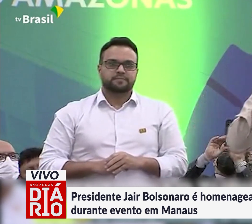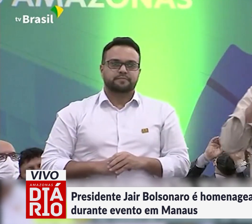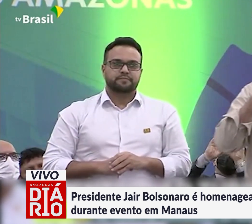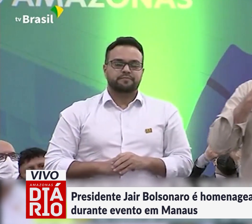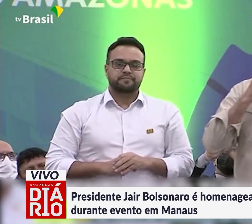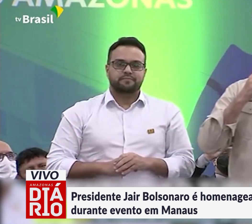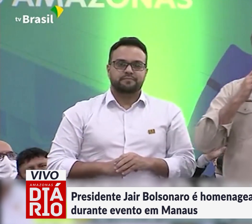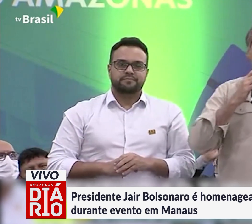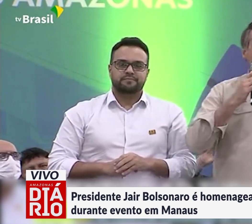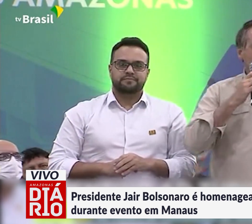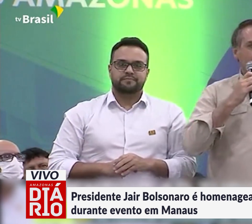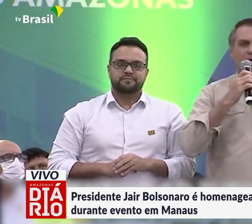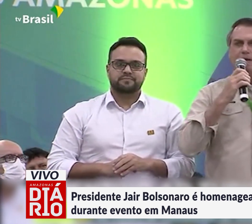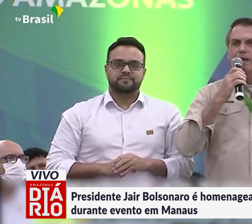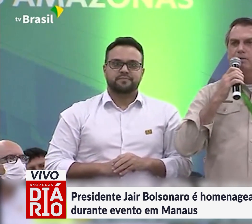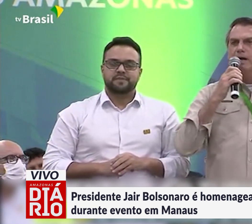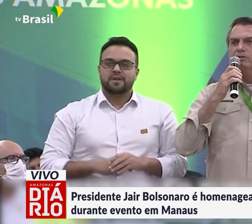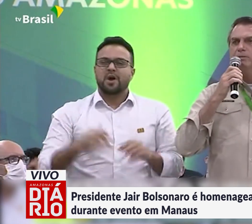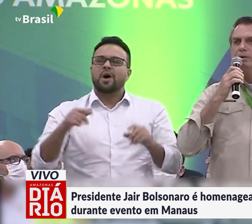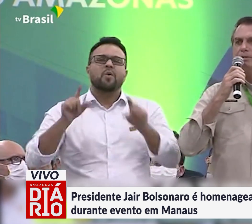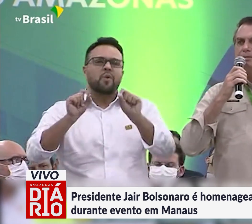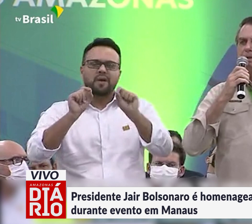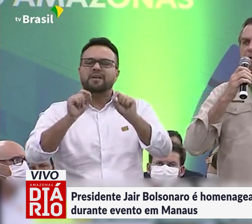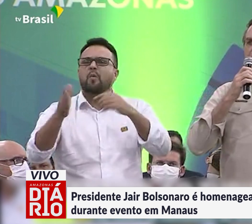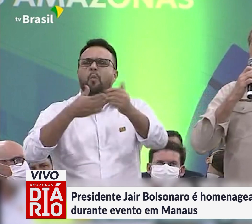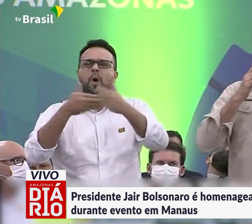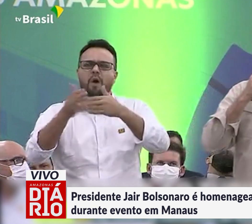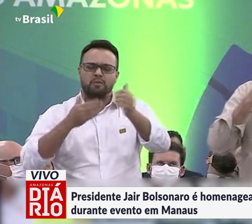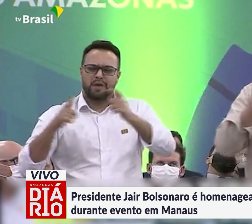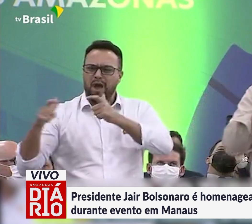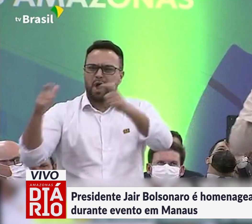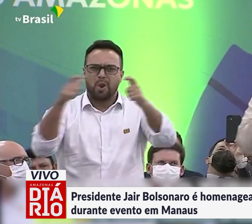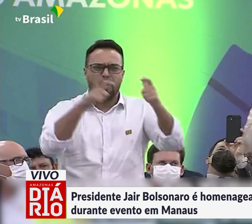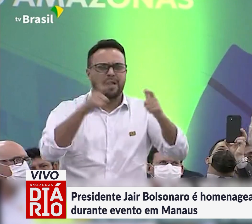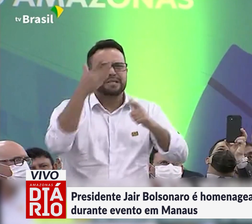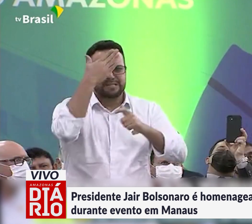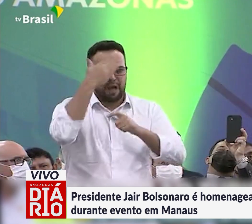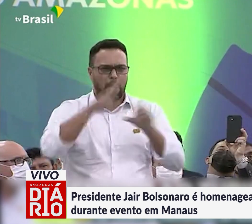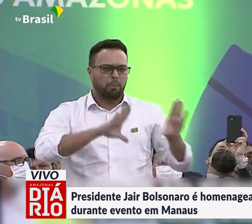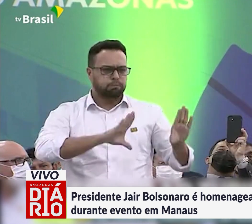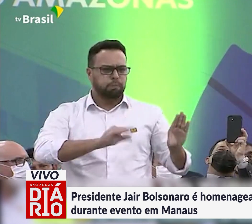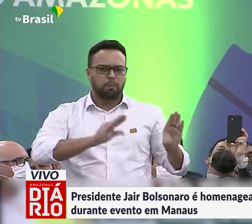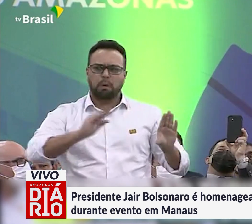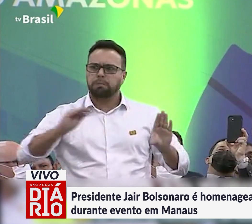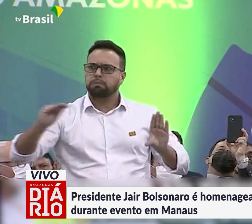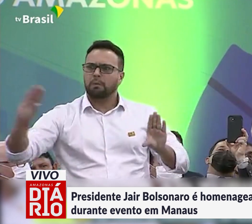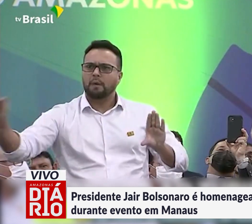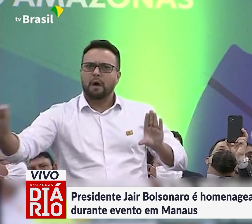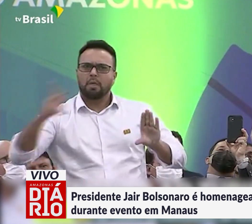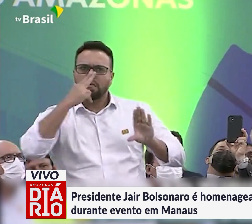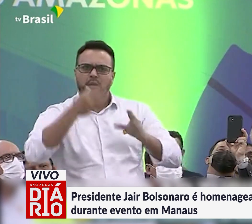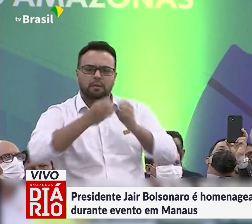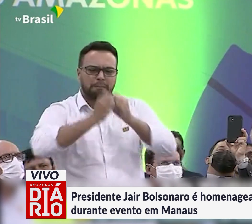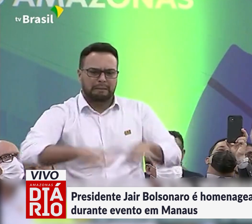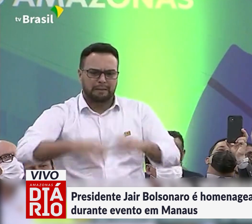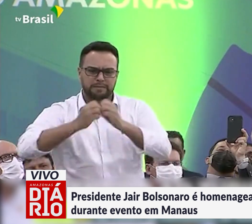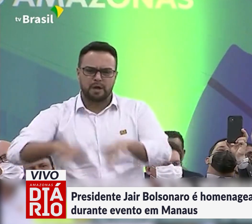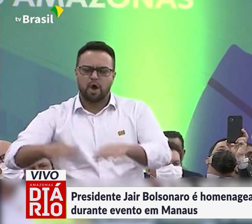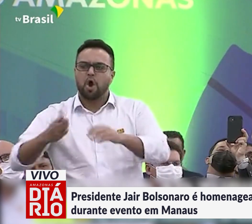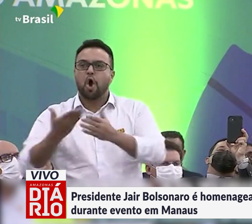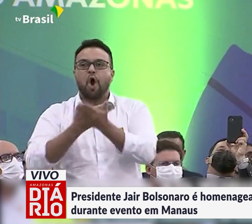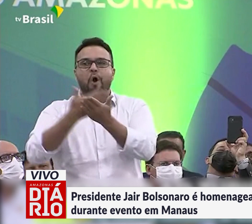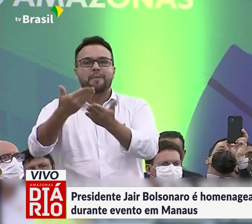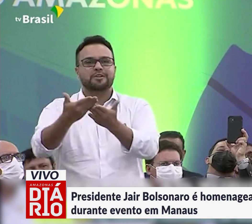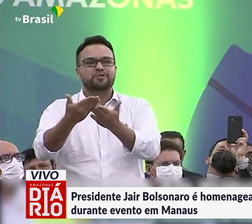Estes do atraso em qualquer lugar do mundo começaram a ficar para trás. Imaginem essa